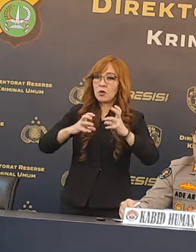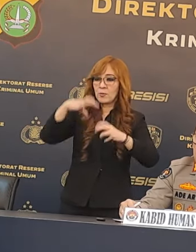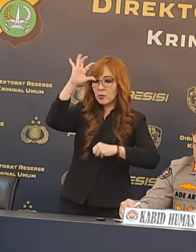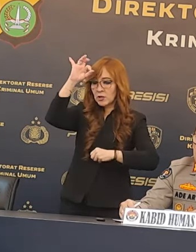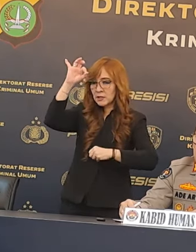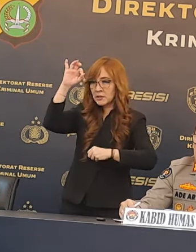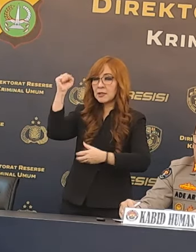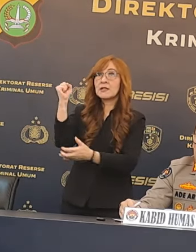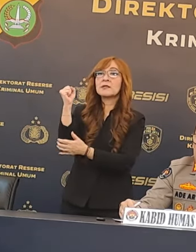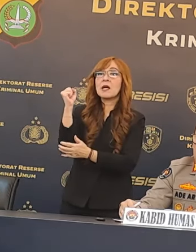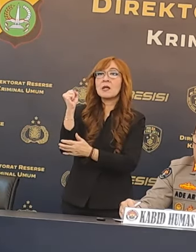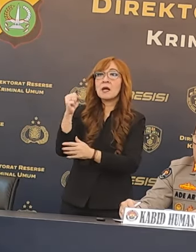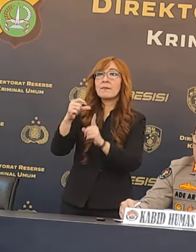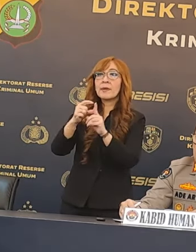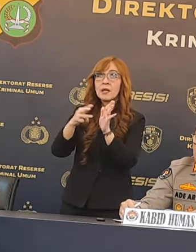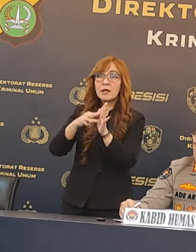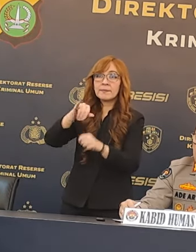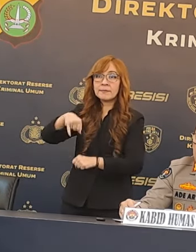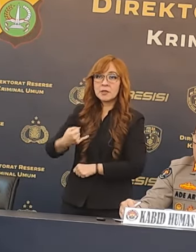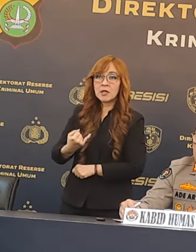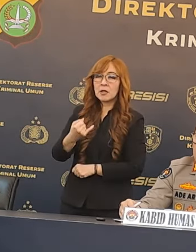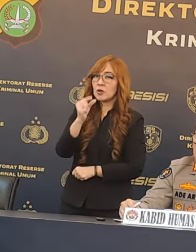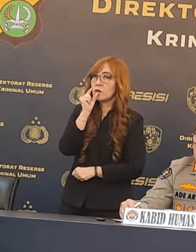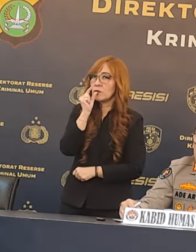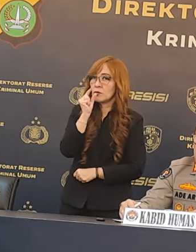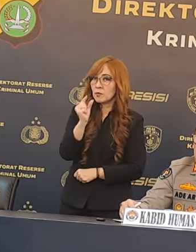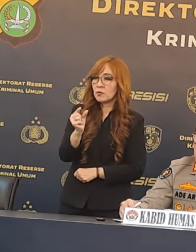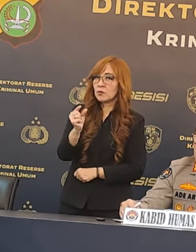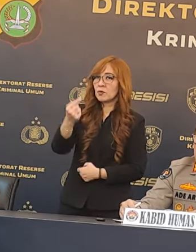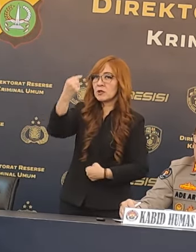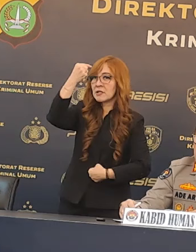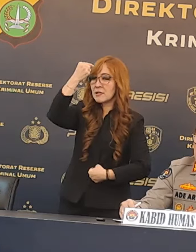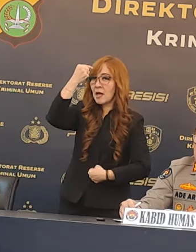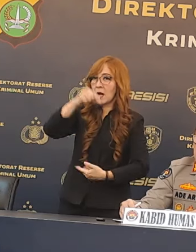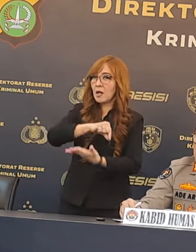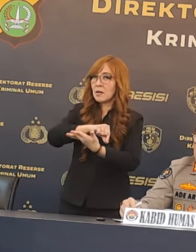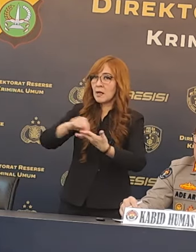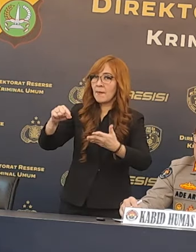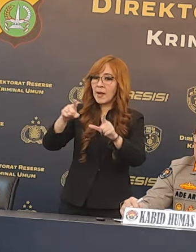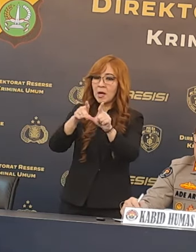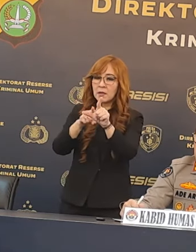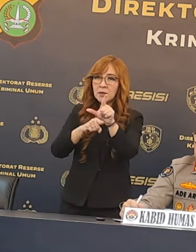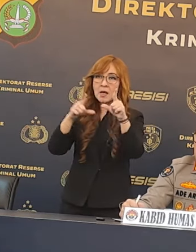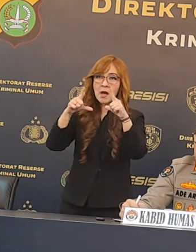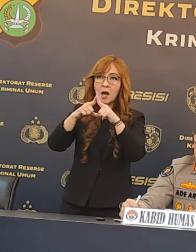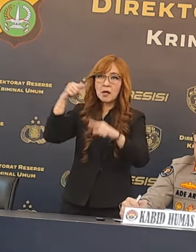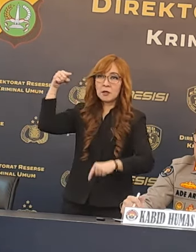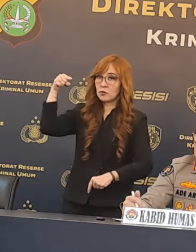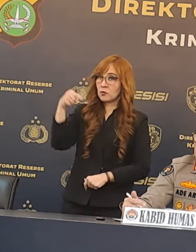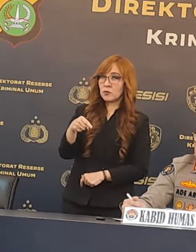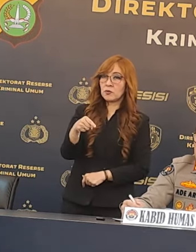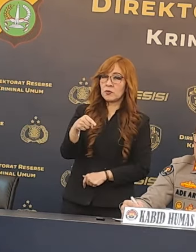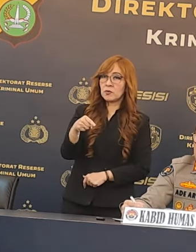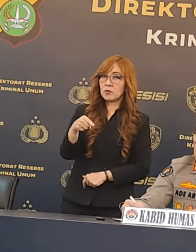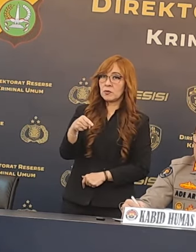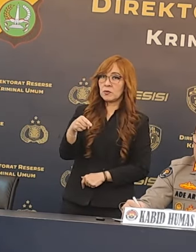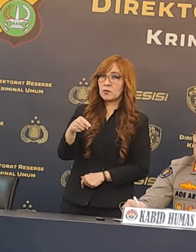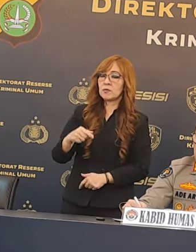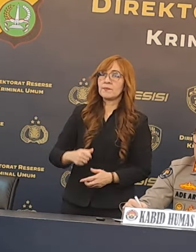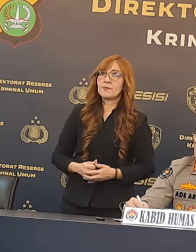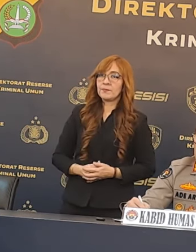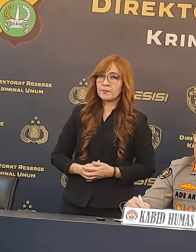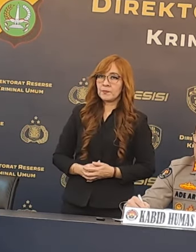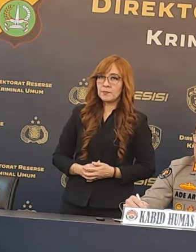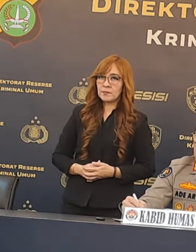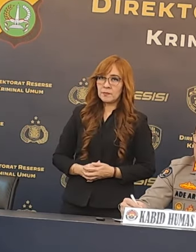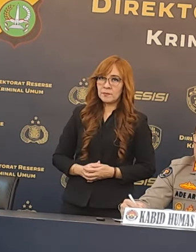Metro Jaya terhadap tersangka YA dijerat dengan